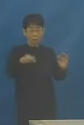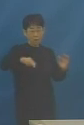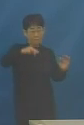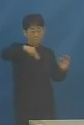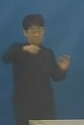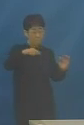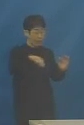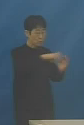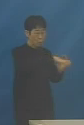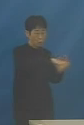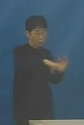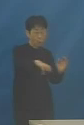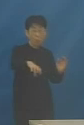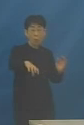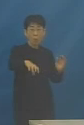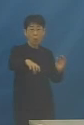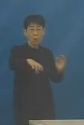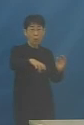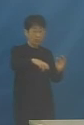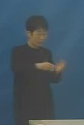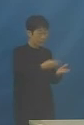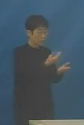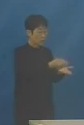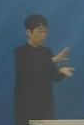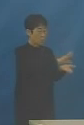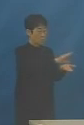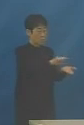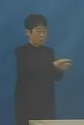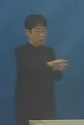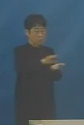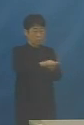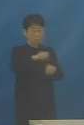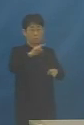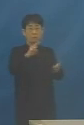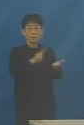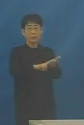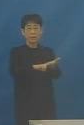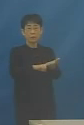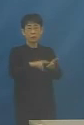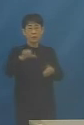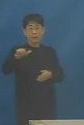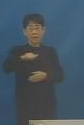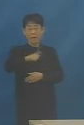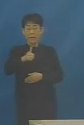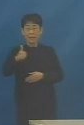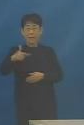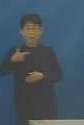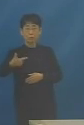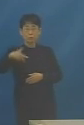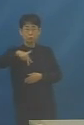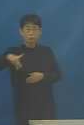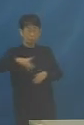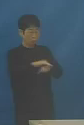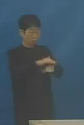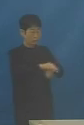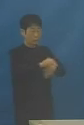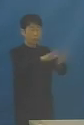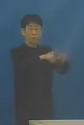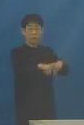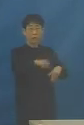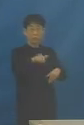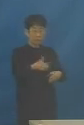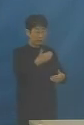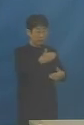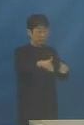ごとに配分をするとでこれがアダムズ方祝日ハイムをしてその後江小選挙区の区割りをするわけです実は